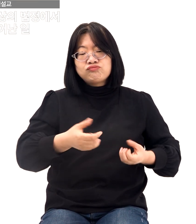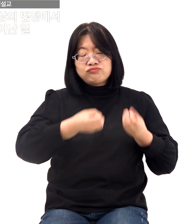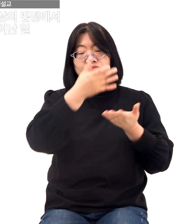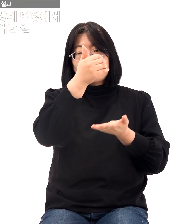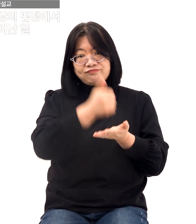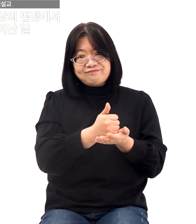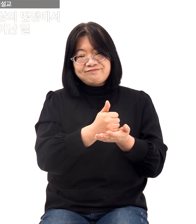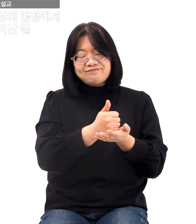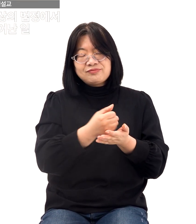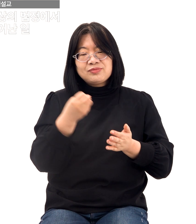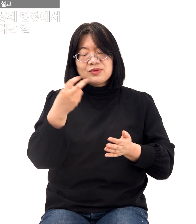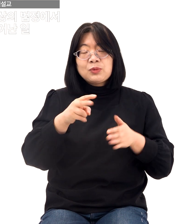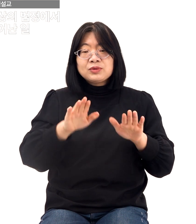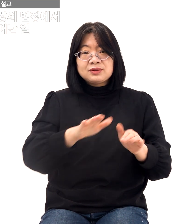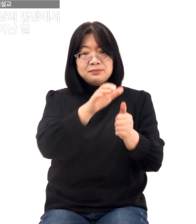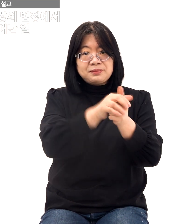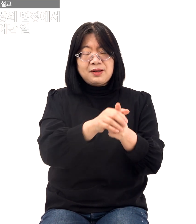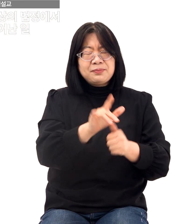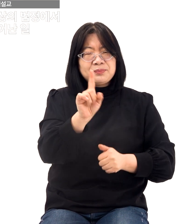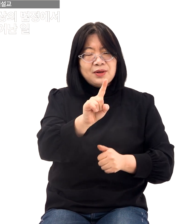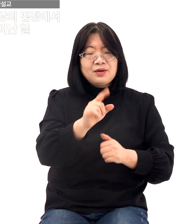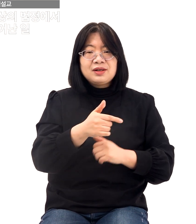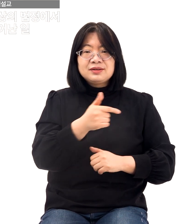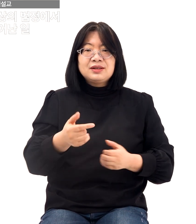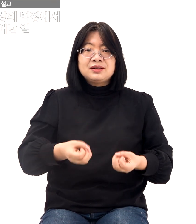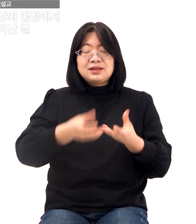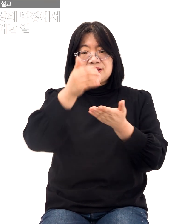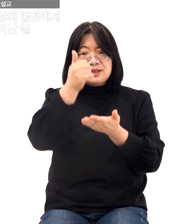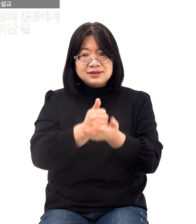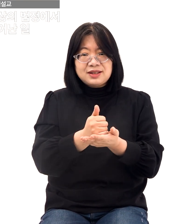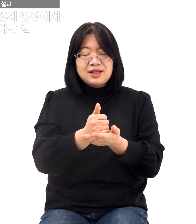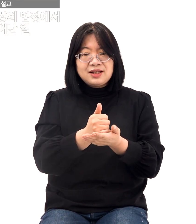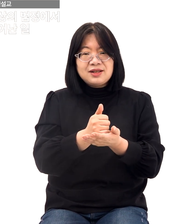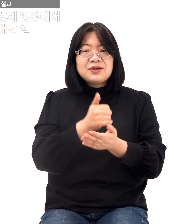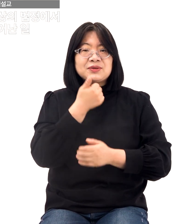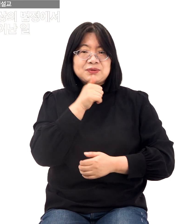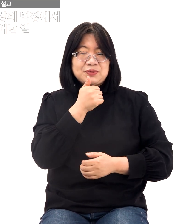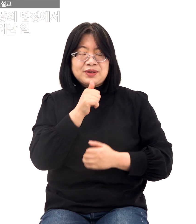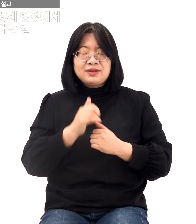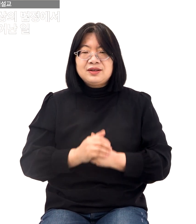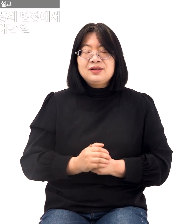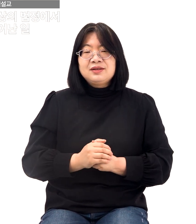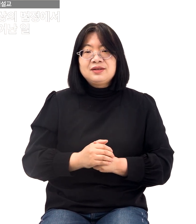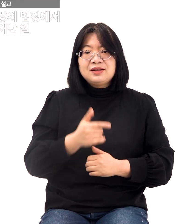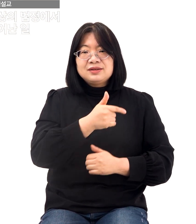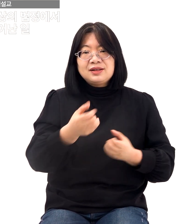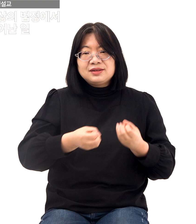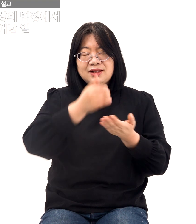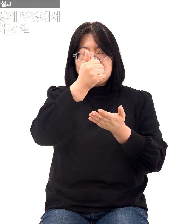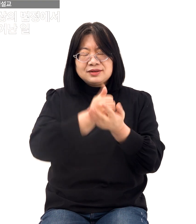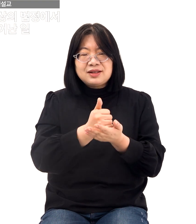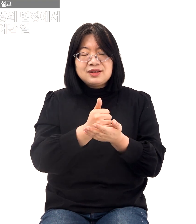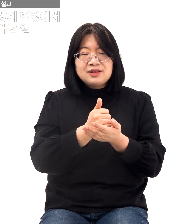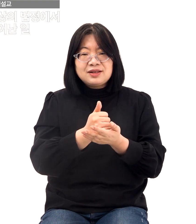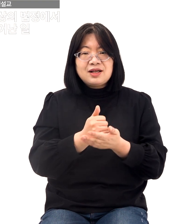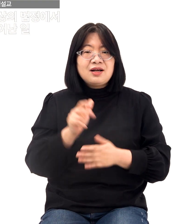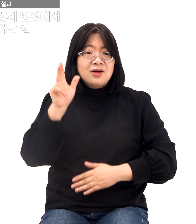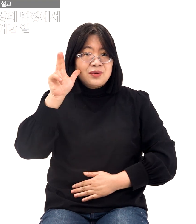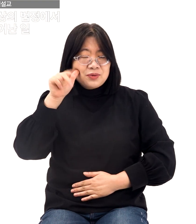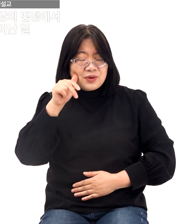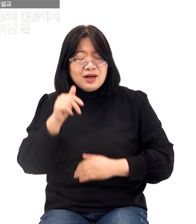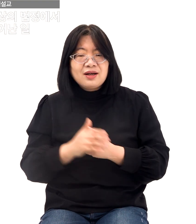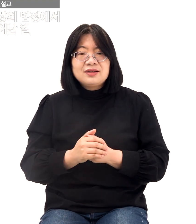집안이고 또 여기서 직무는 대제사장으로 소개됩니다. 대제사장 여호수아는